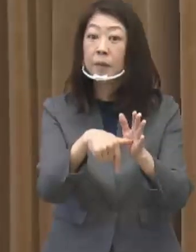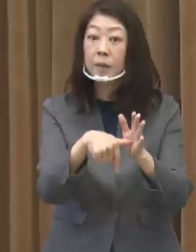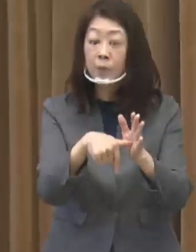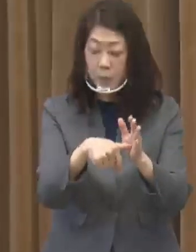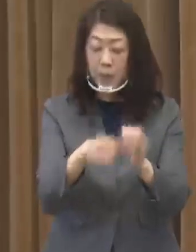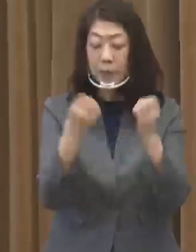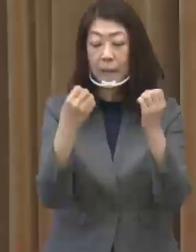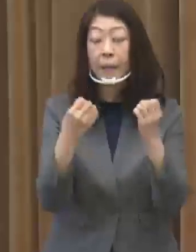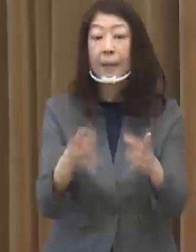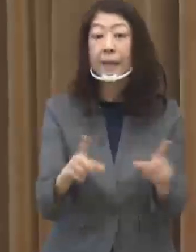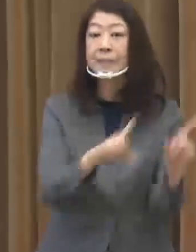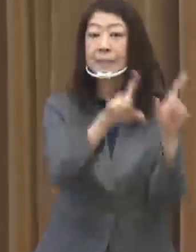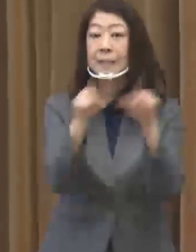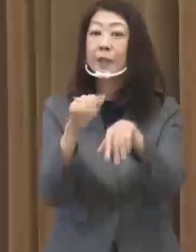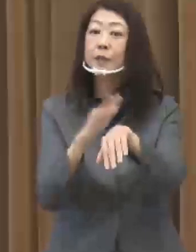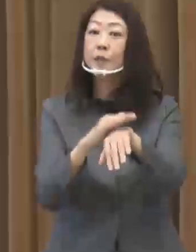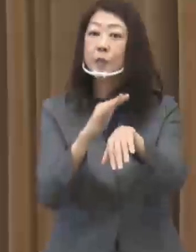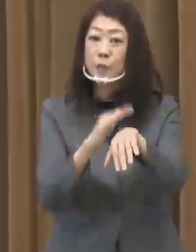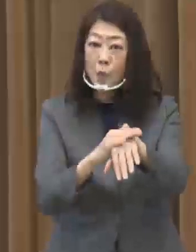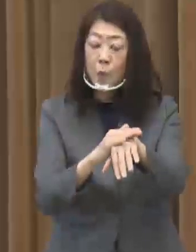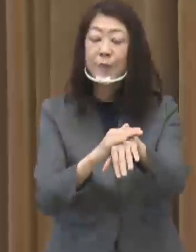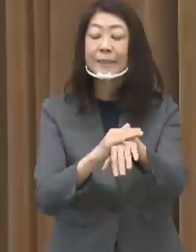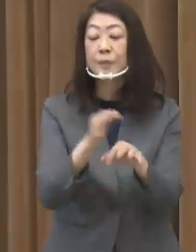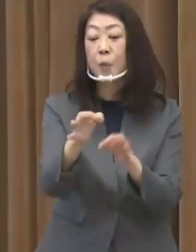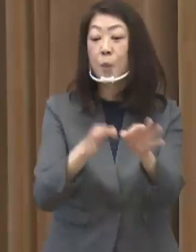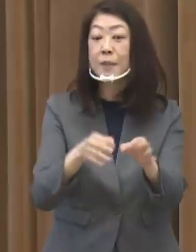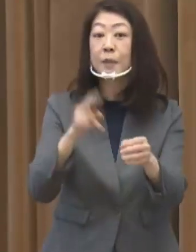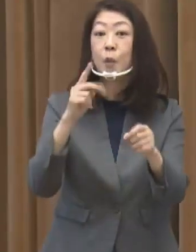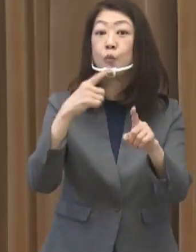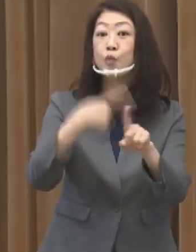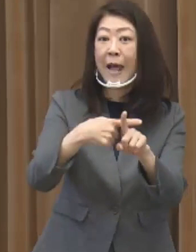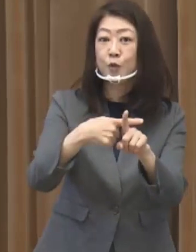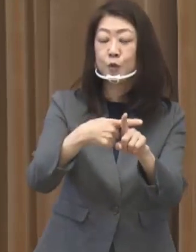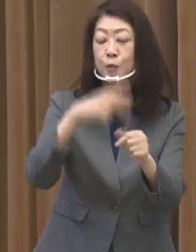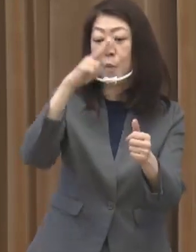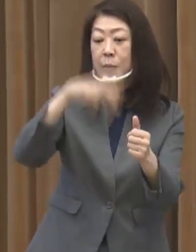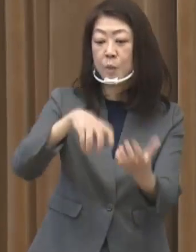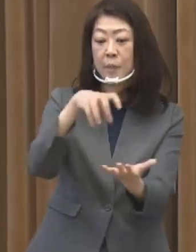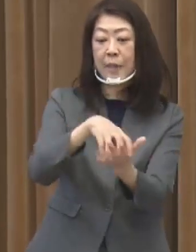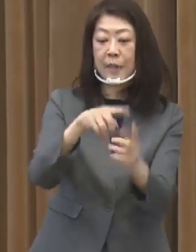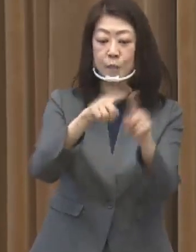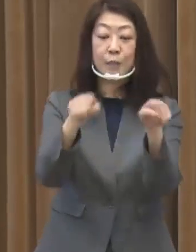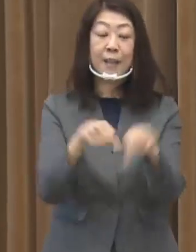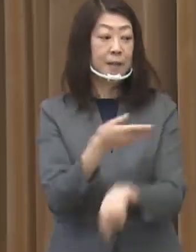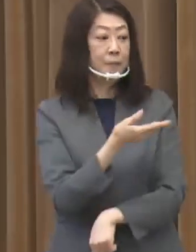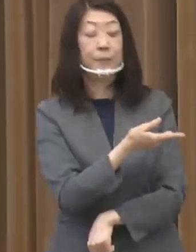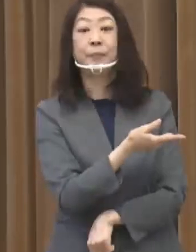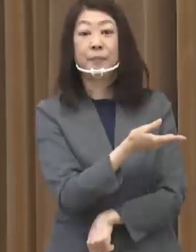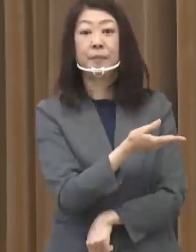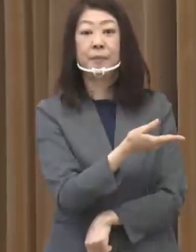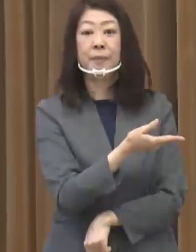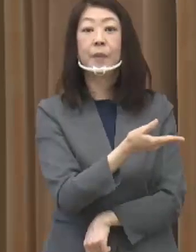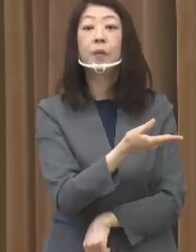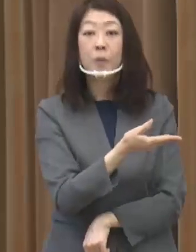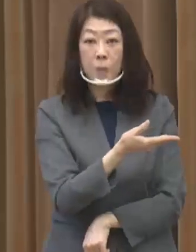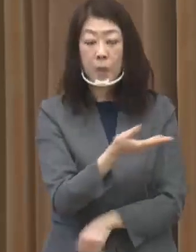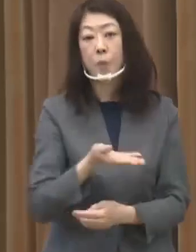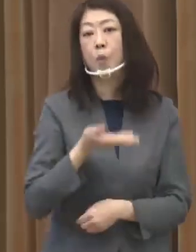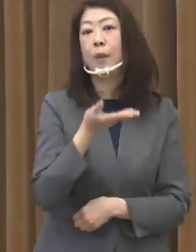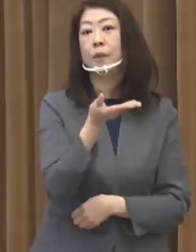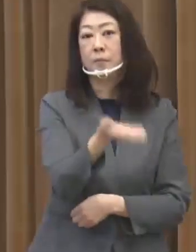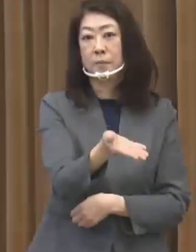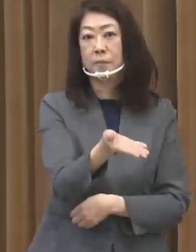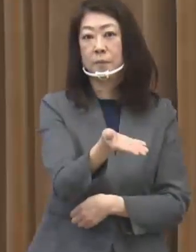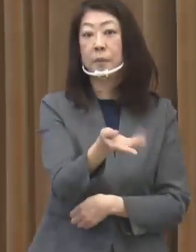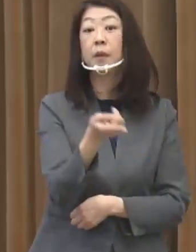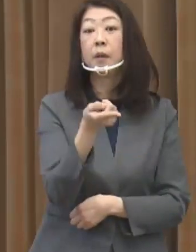い生活様式安心宣言飲食店プラスの認証ステッカー、このようなものをイメージしておりますが、これを交付いたします。そしてこ